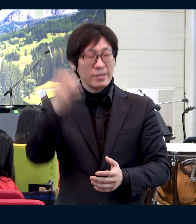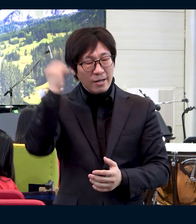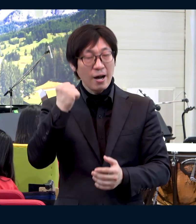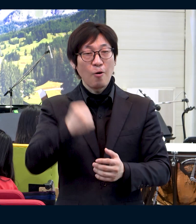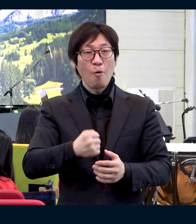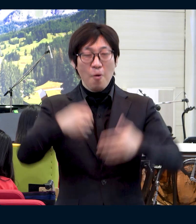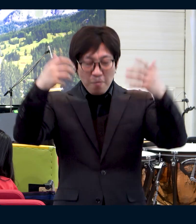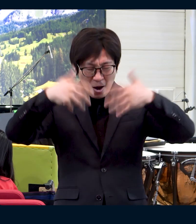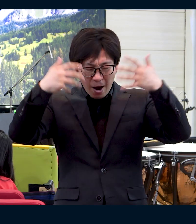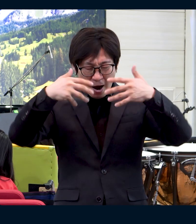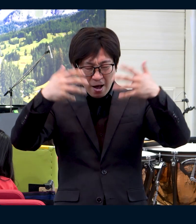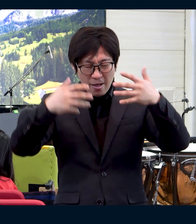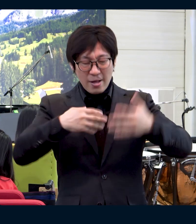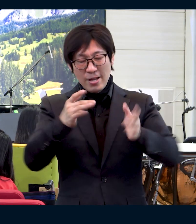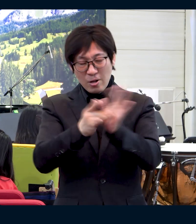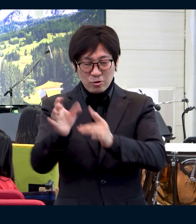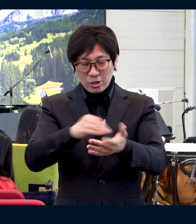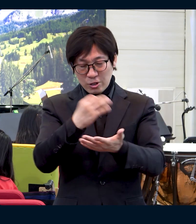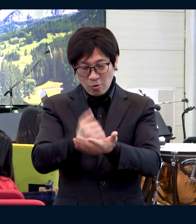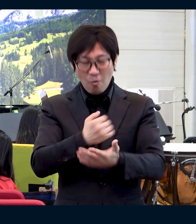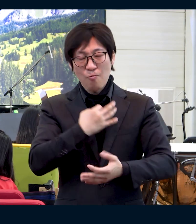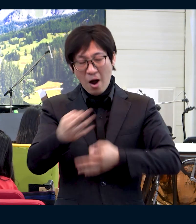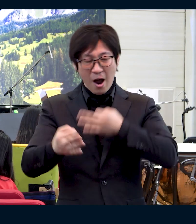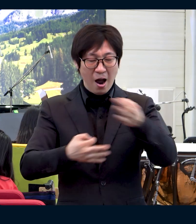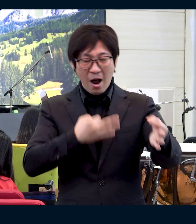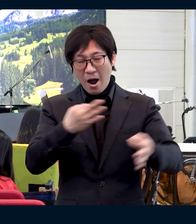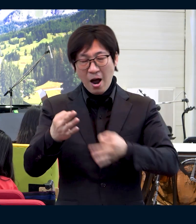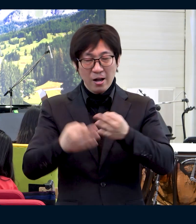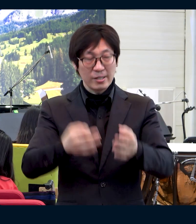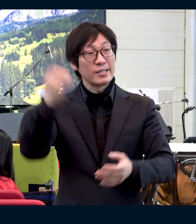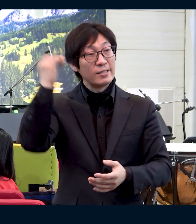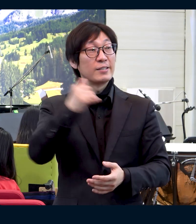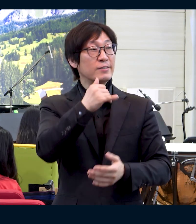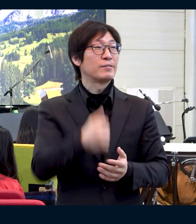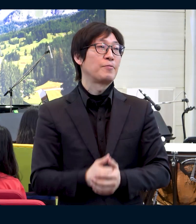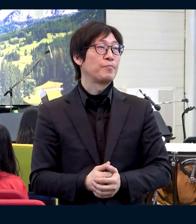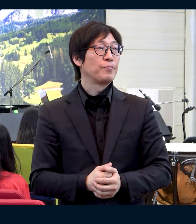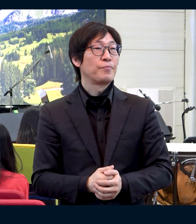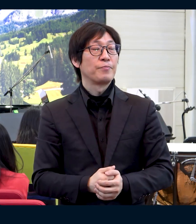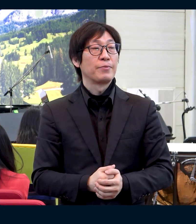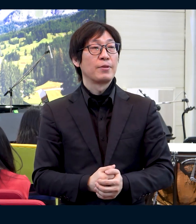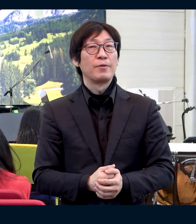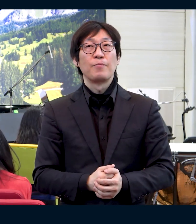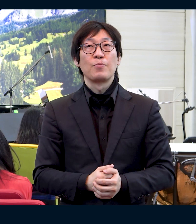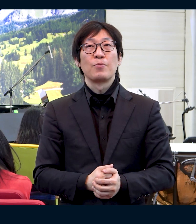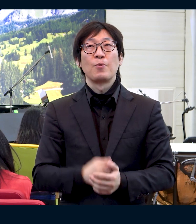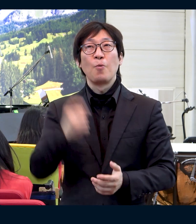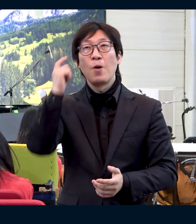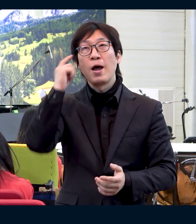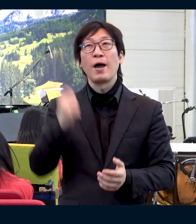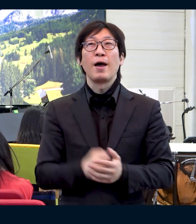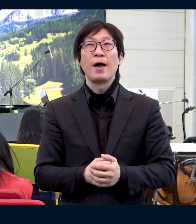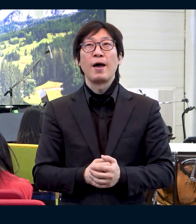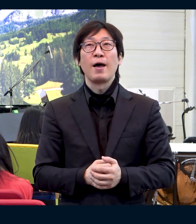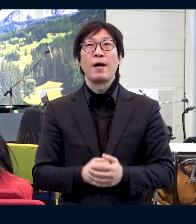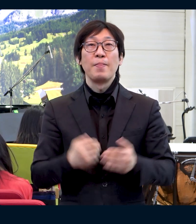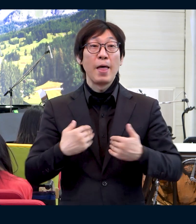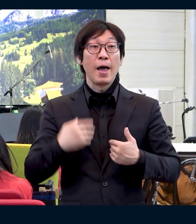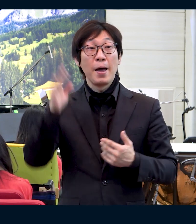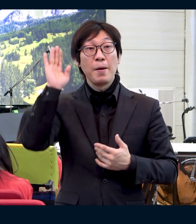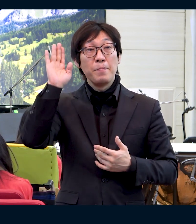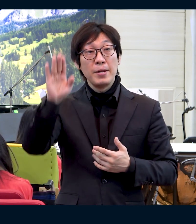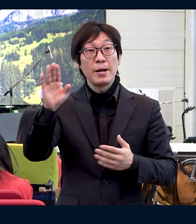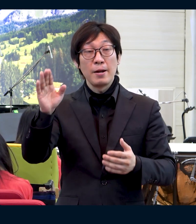것이 뒤범벅이 된 채 예수 그리스도를 외쳤던 그런 기억이 있습니다. 왜냐하면 내